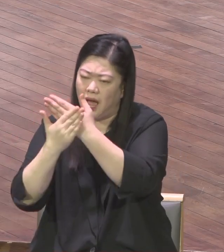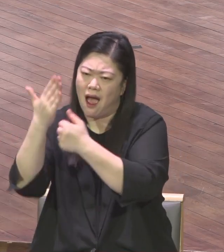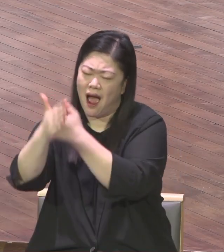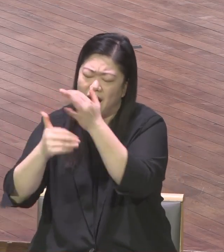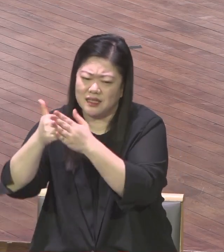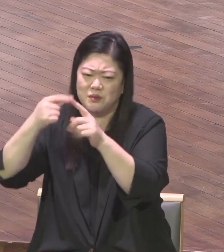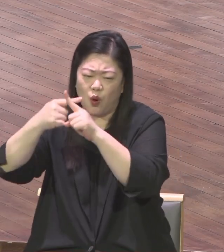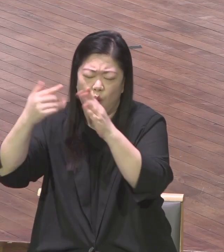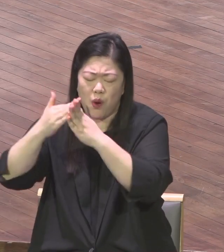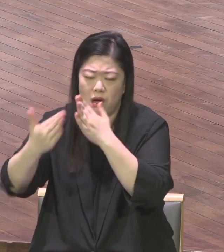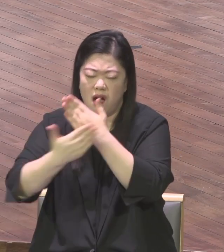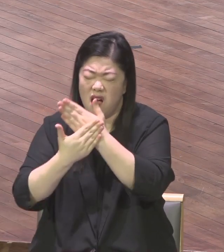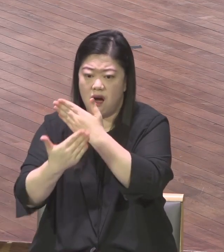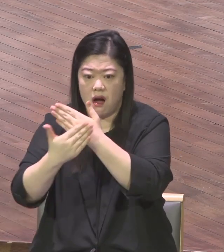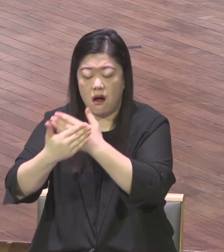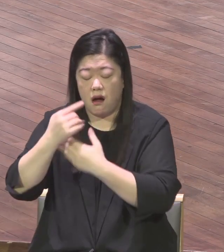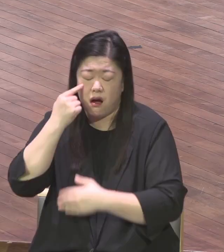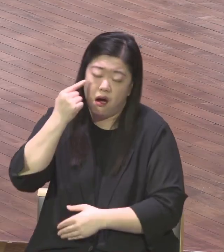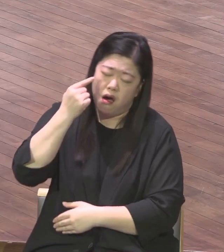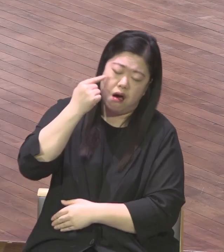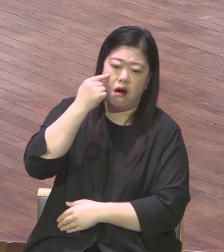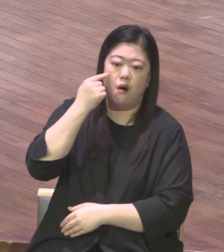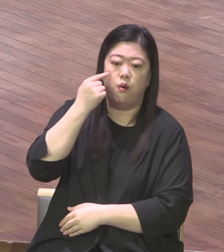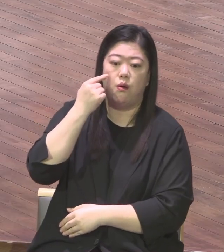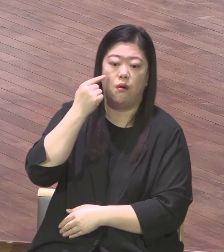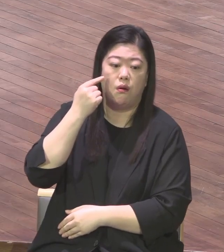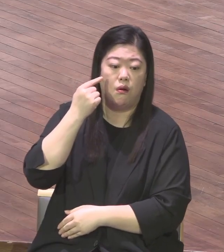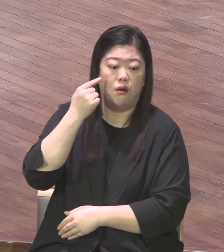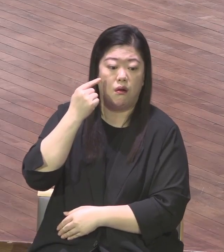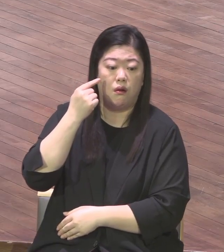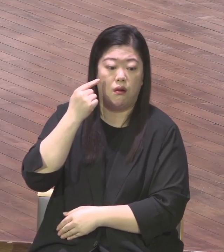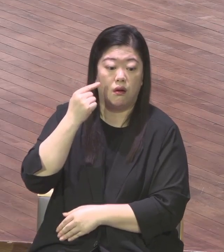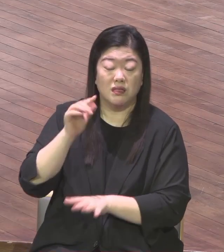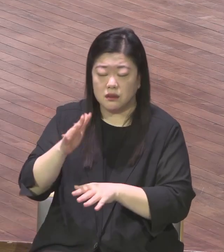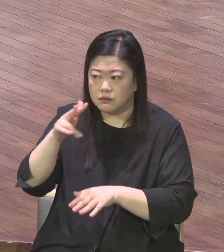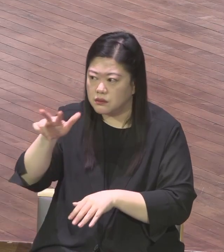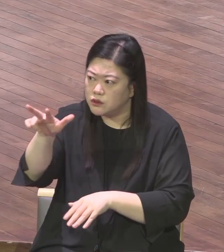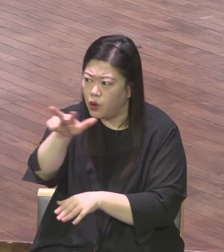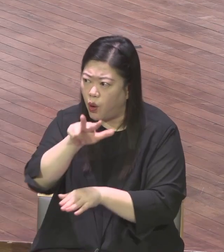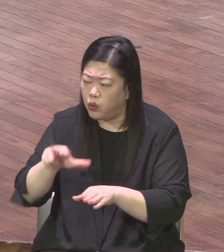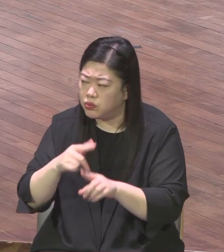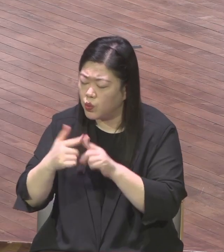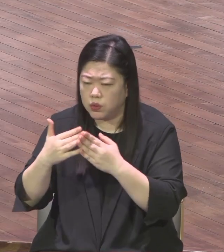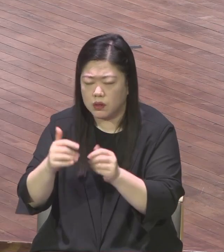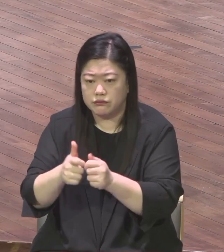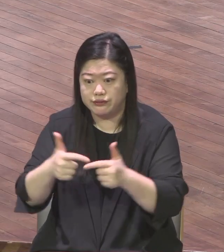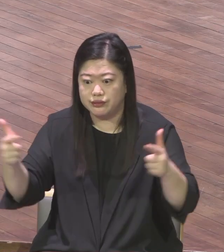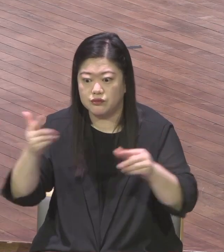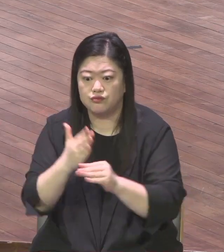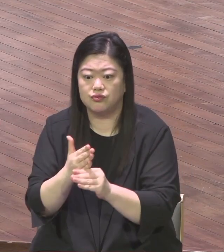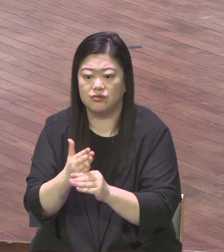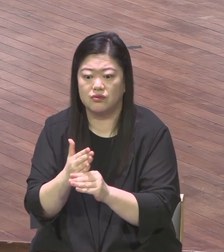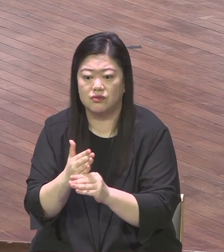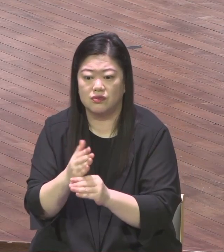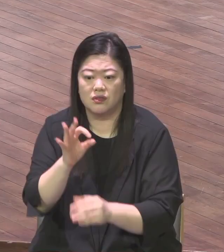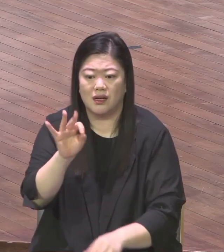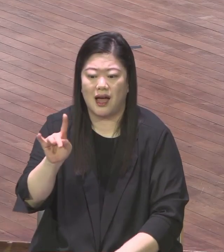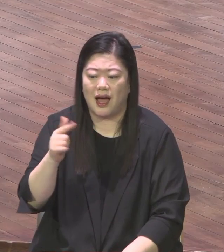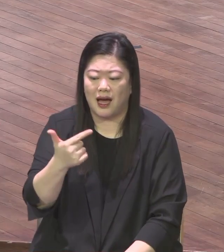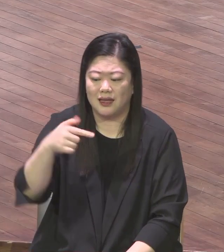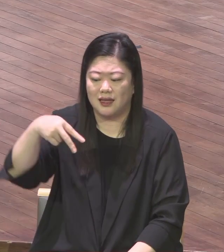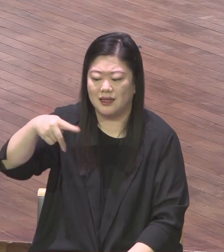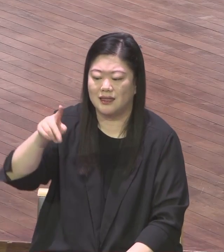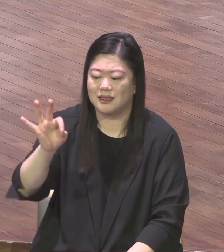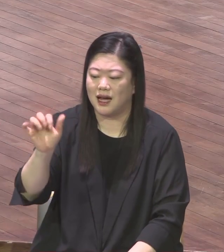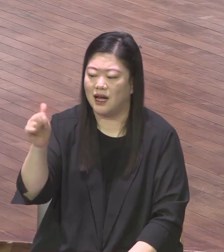중요한 자리에 간판 끌고 있죠. 전국적으로 지금 확산이 그렇게 되고 있는데, 안상홍